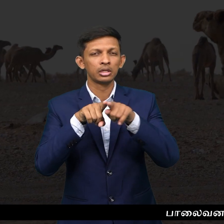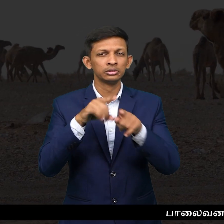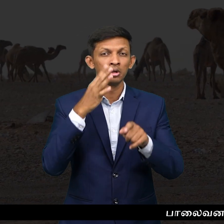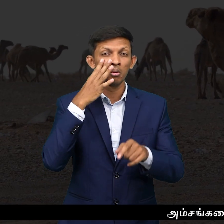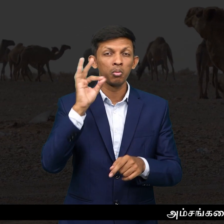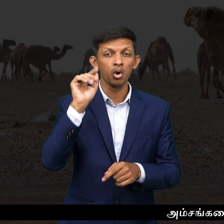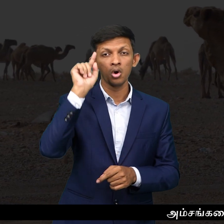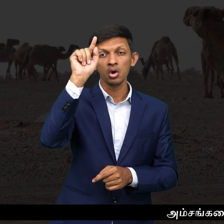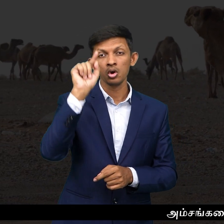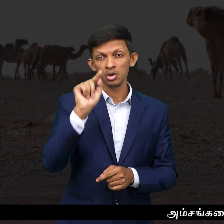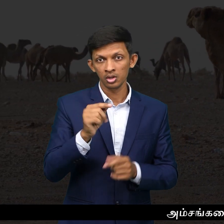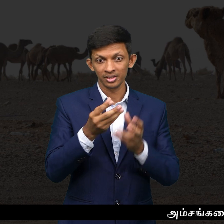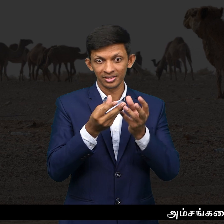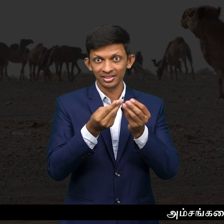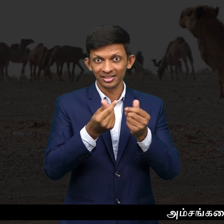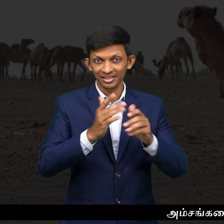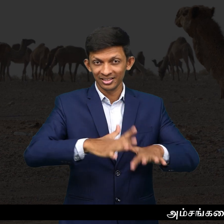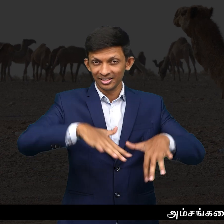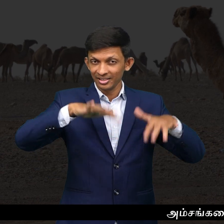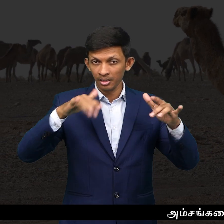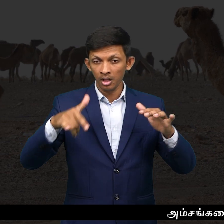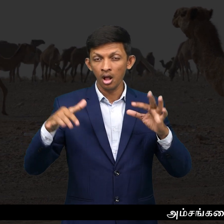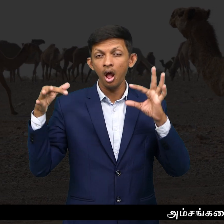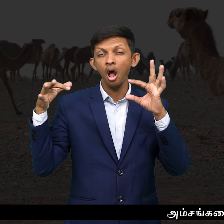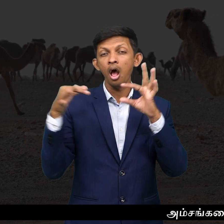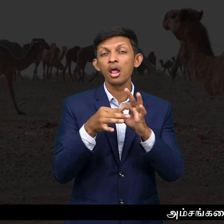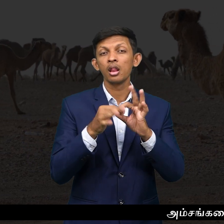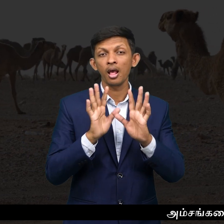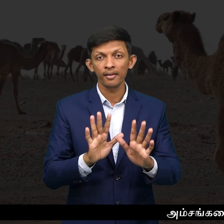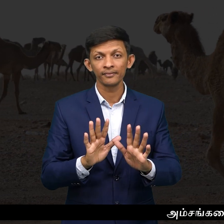பாலைவன வாழ்விடத்தின் அம்சங்களை புரிந்து கொள்வீர்கள்.